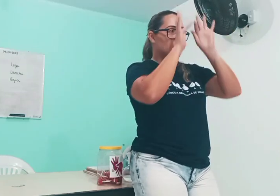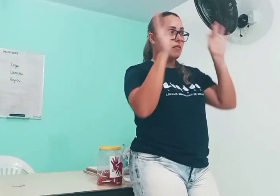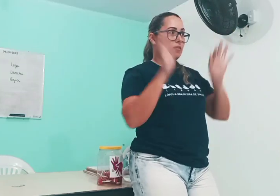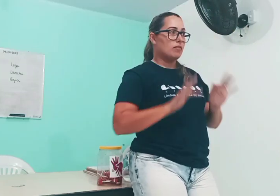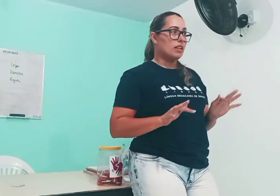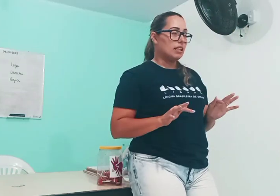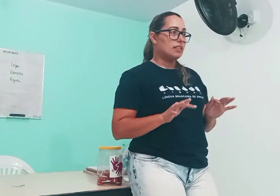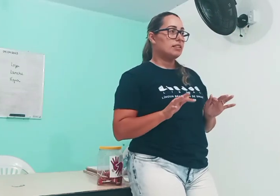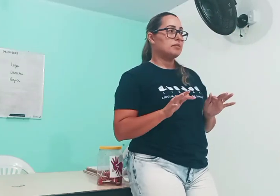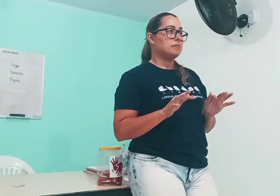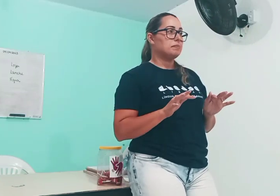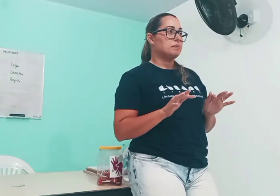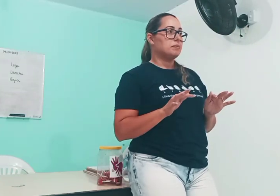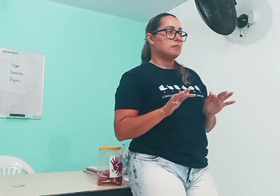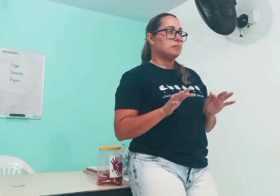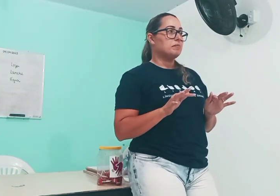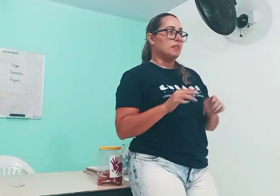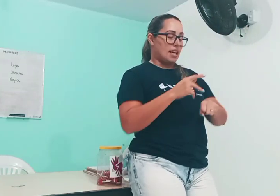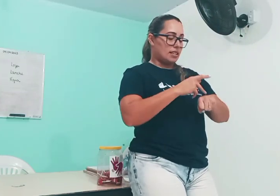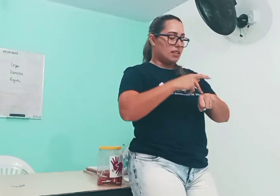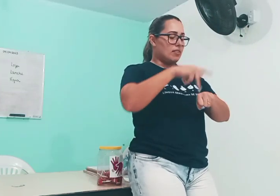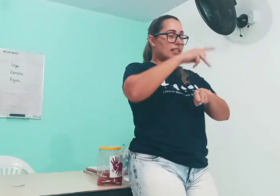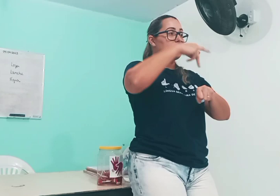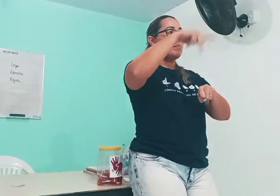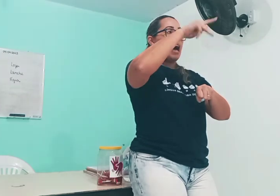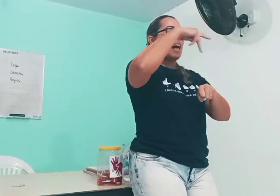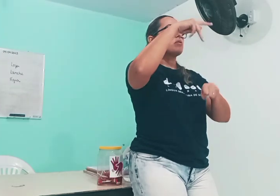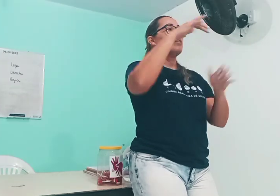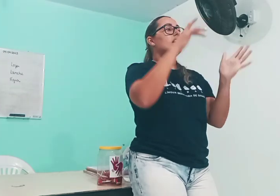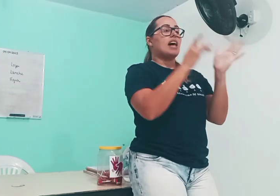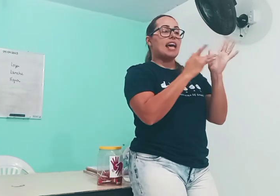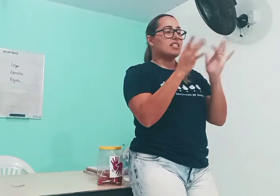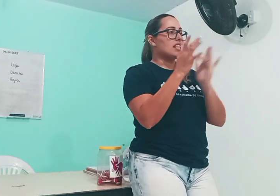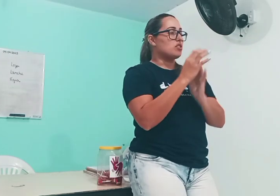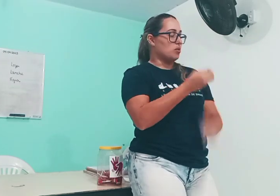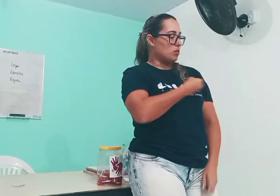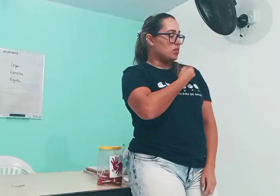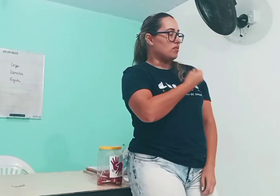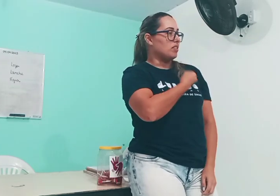A Páscoa. Esse aqui, Feliz Páscoa. Aí Jesus